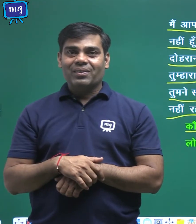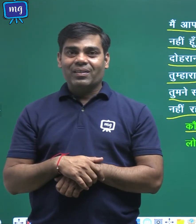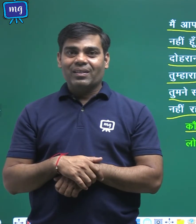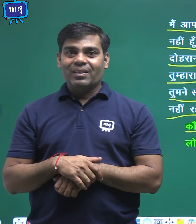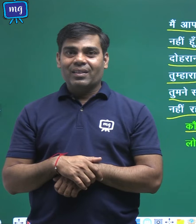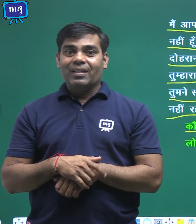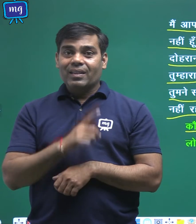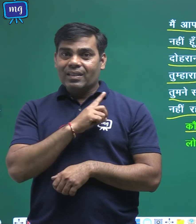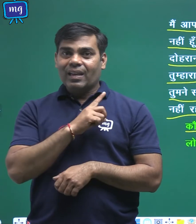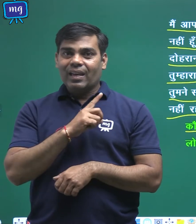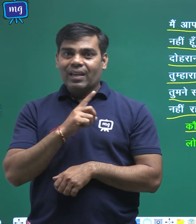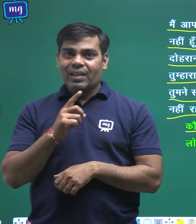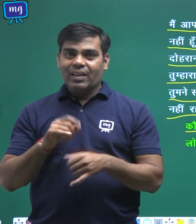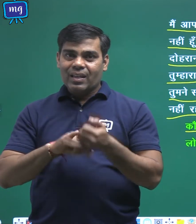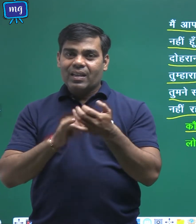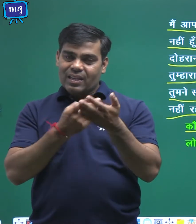यह कहानी